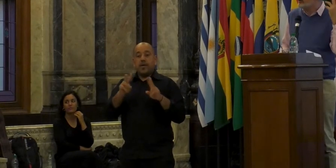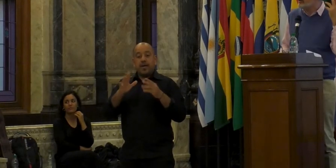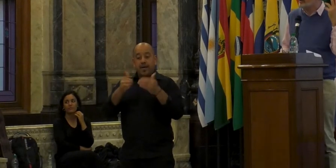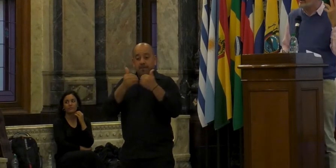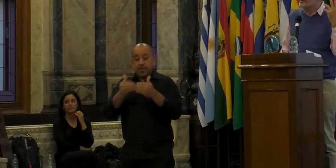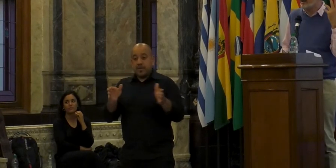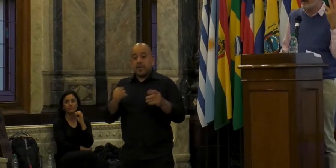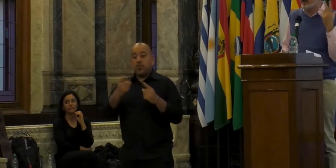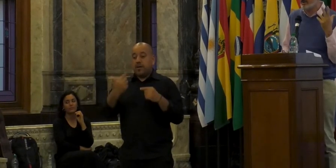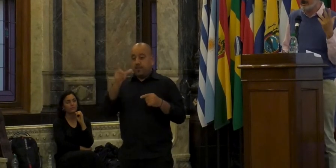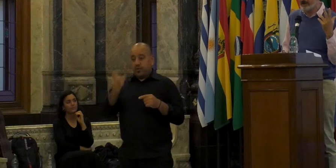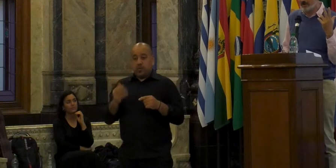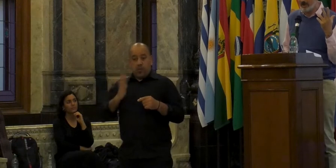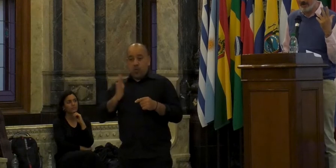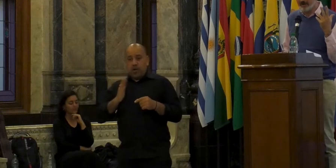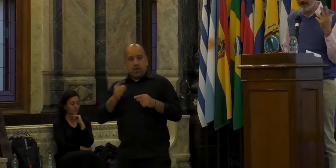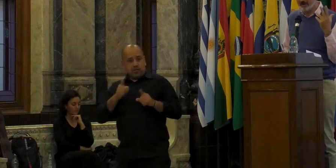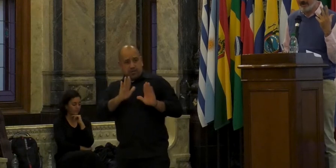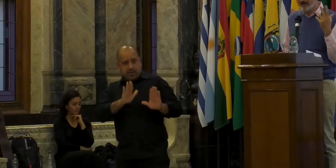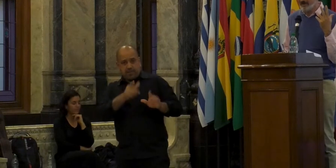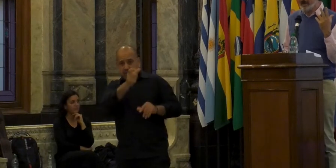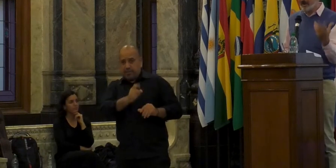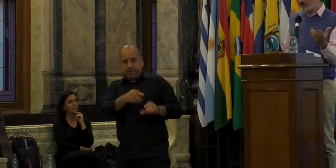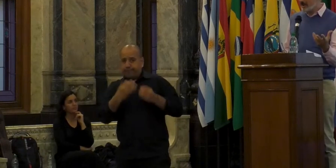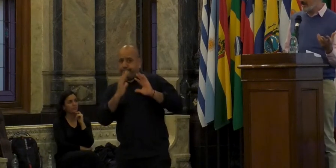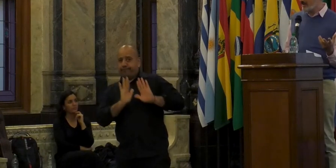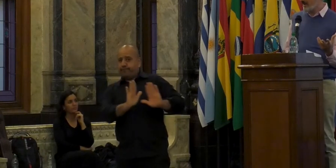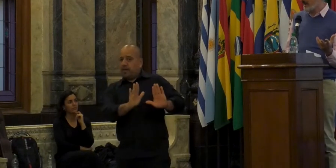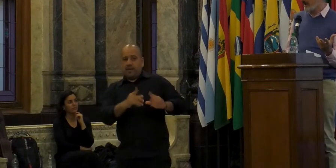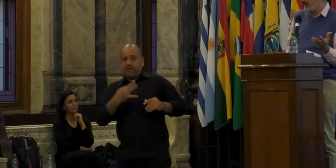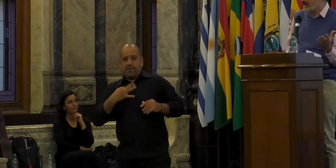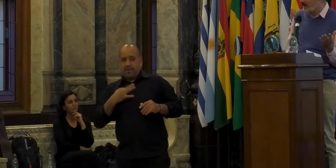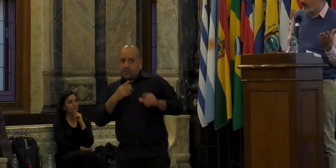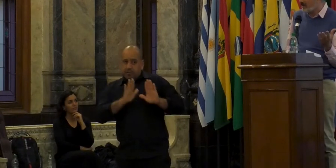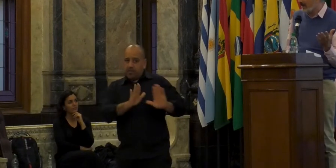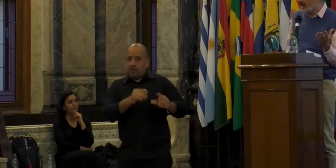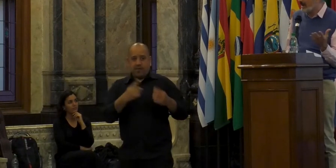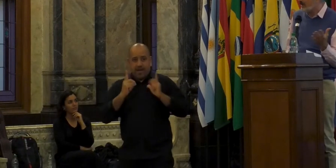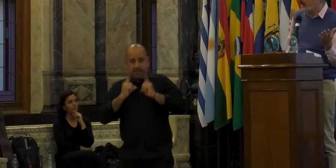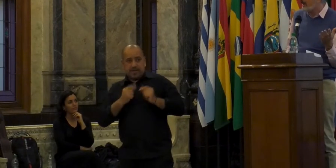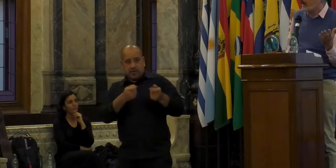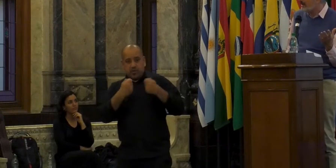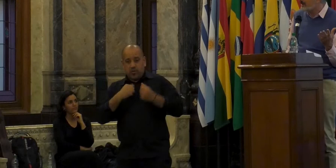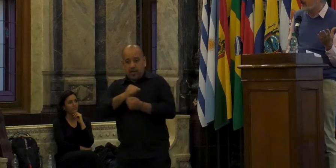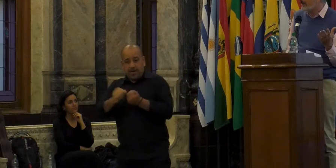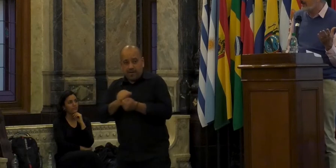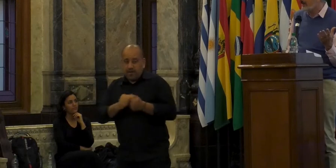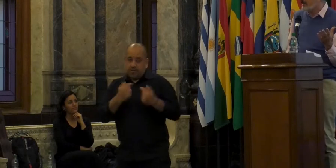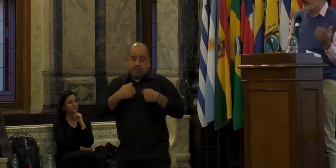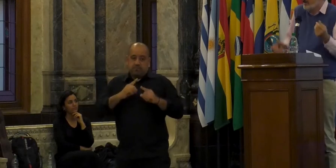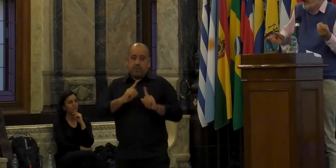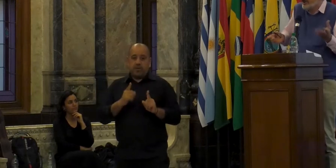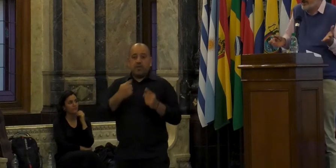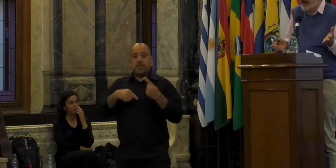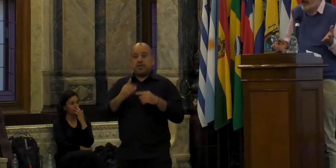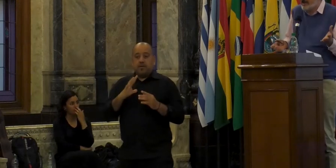comienzo de la luz para una chica que dijo, no, con este no puedo vivir. Me ha dado su camisa para que la lave. O sea, no daba, una mexicana no daba crédito, ¿no? Y